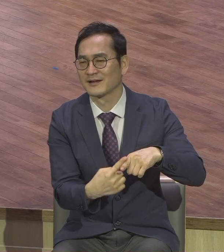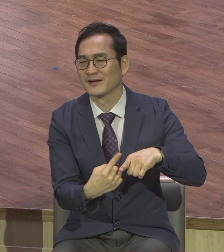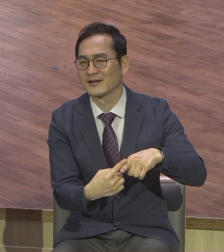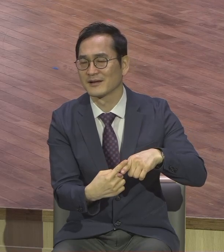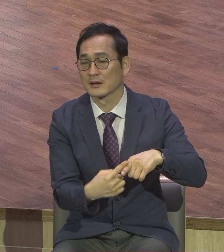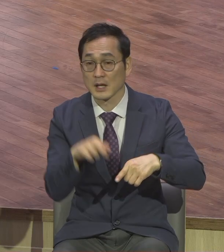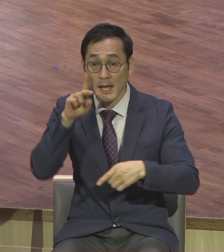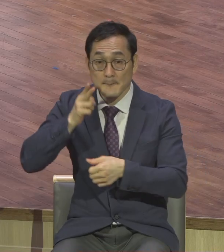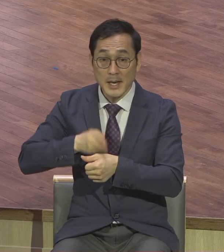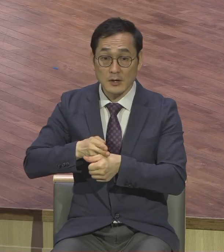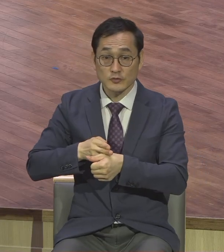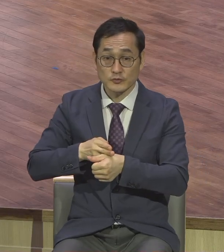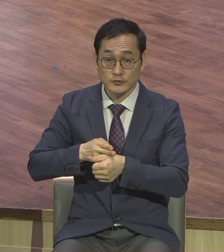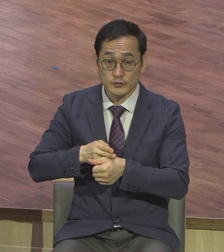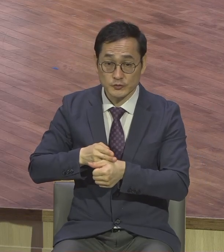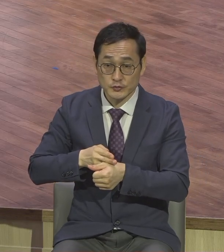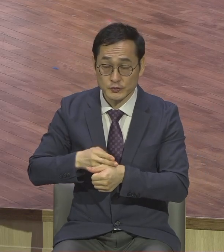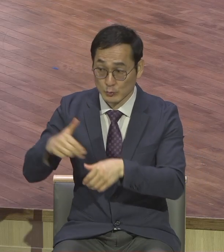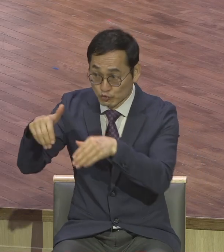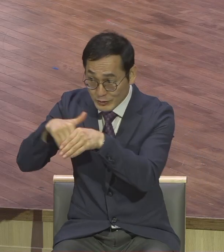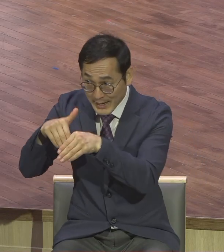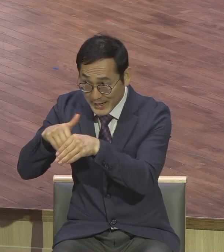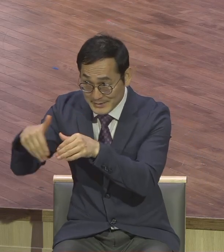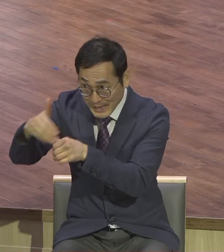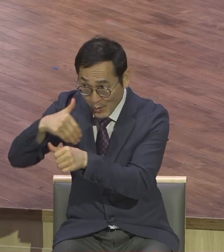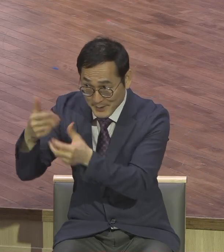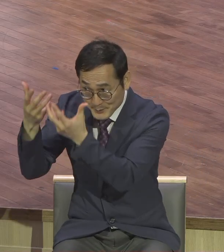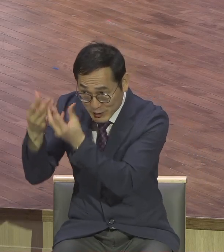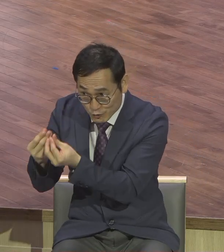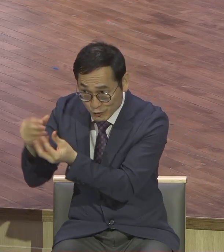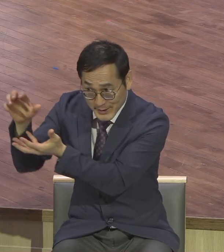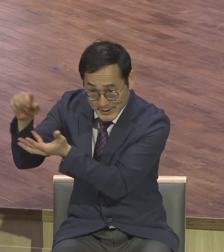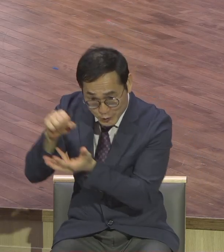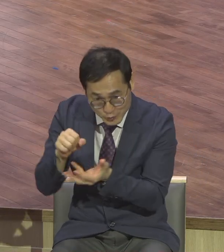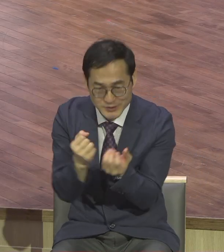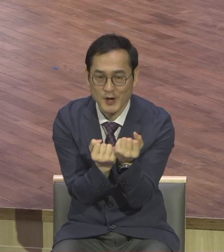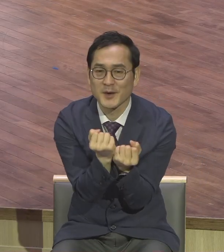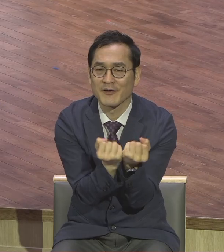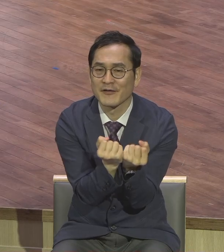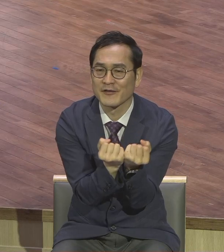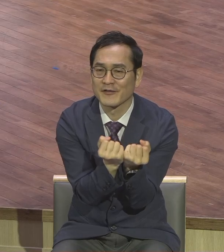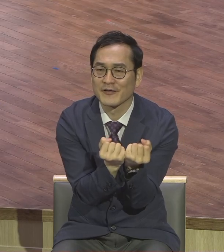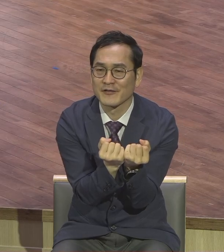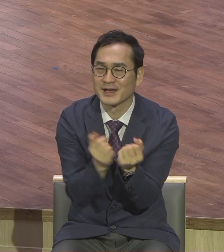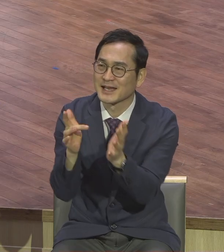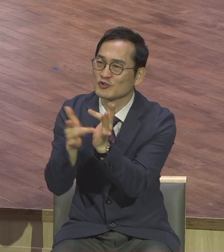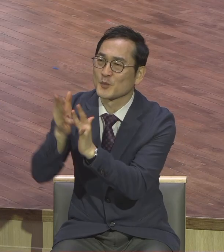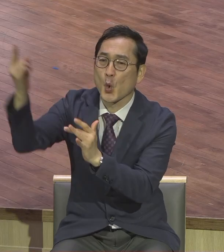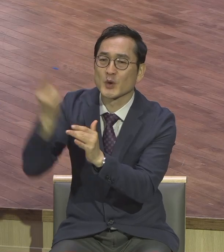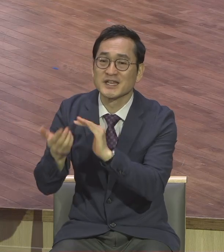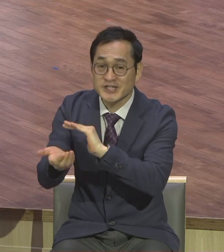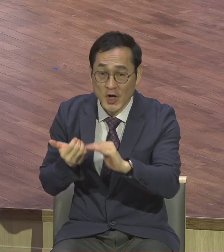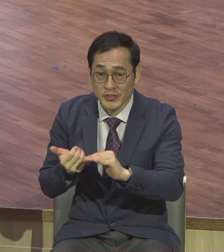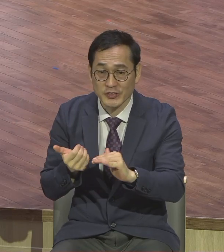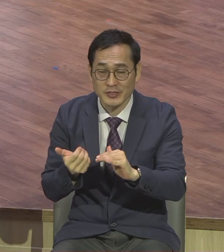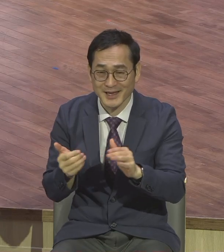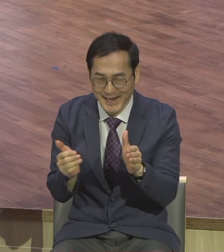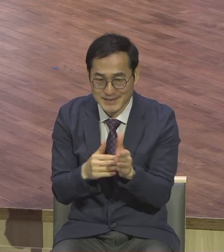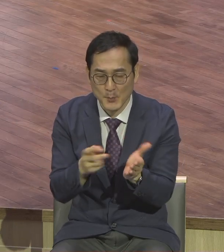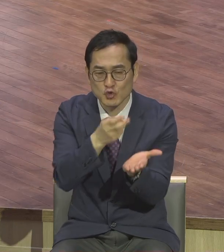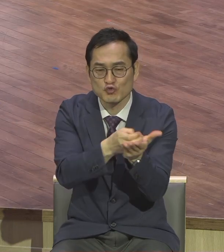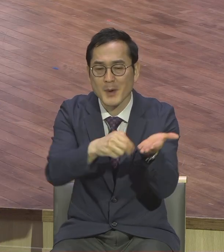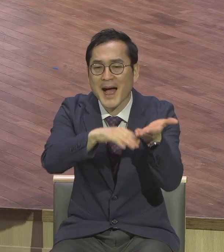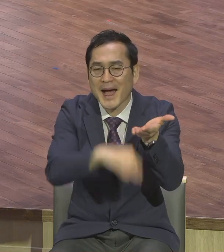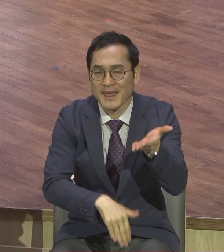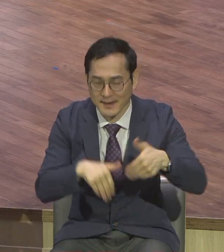바울은 당시 문화를 이렇게 비유로 예수 그리스도가 오기 전까지 우리는 율법 아래